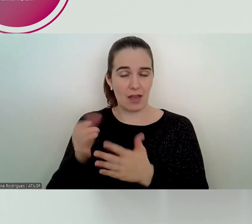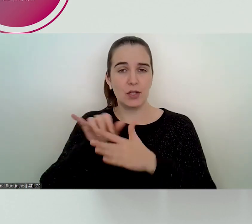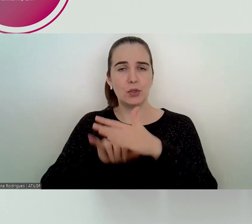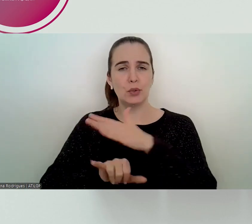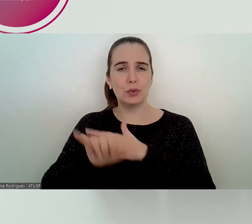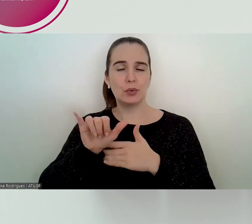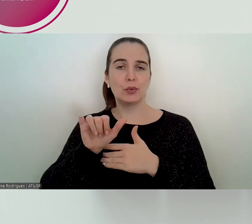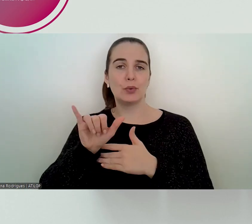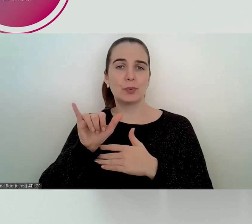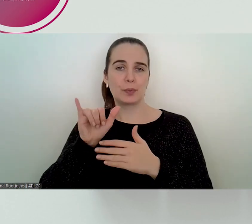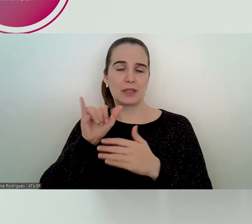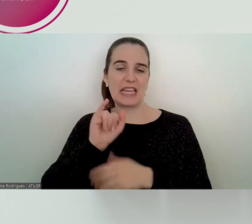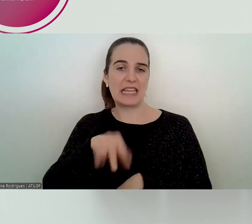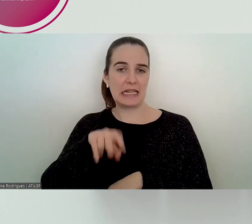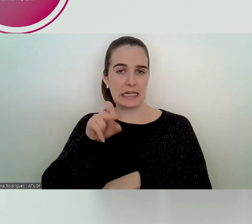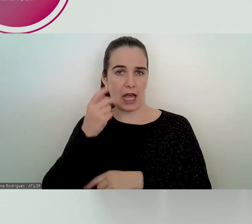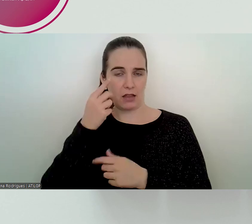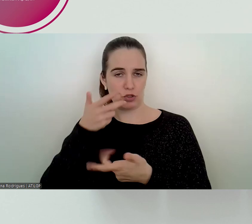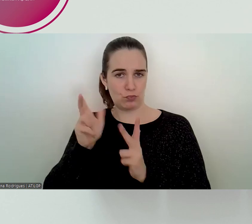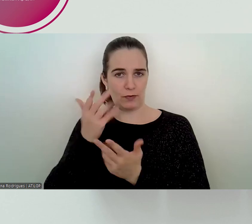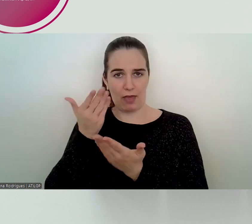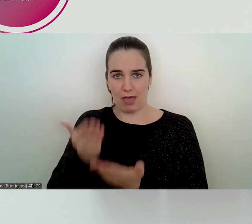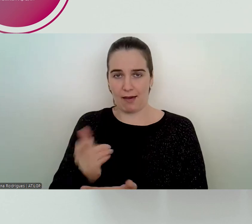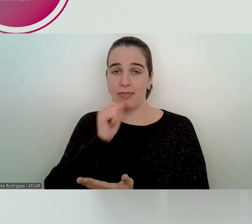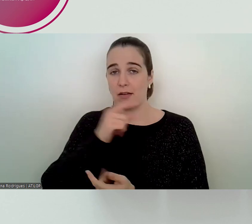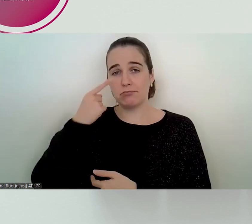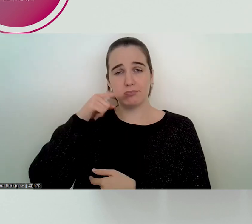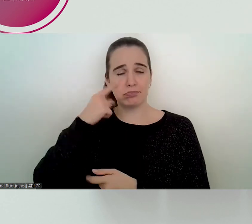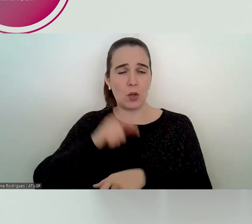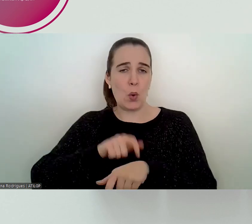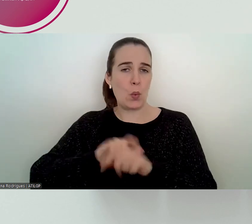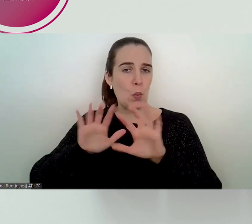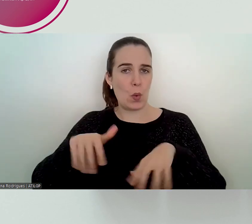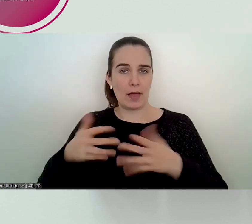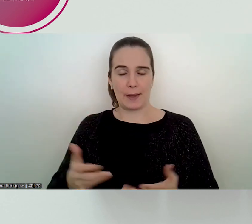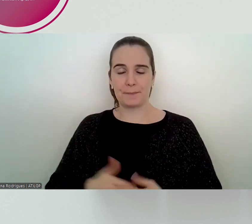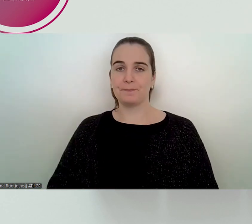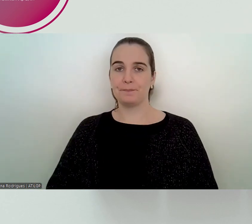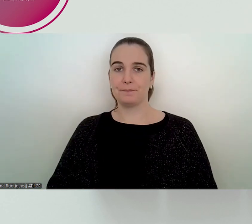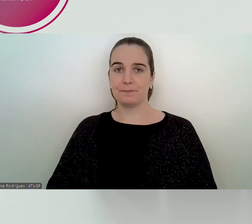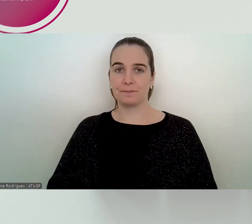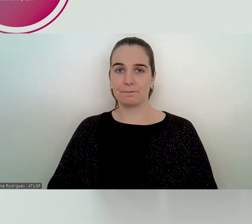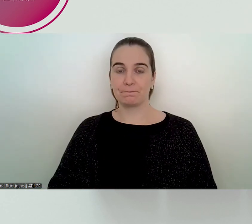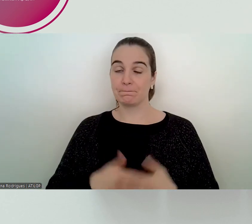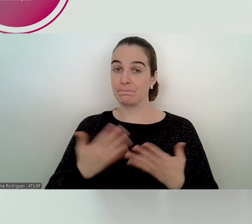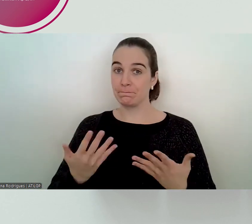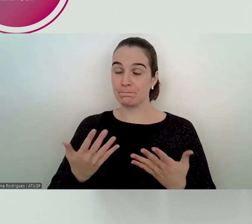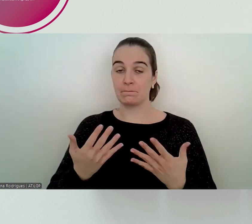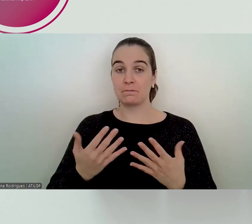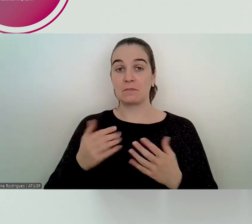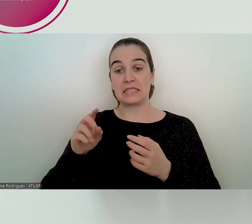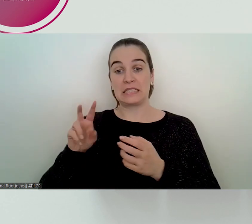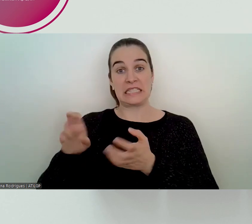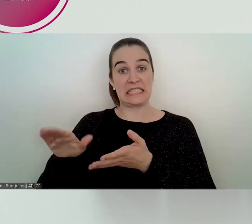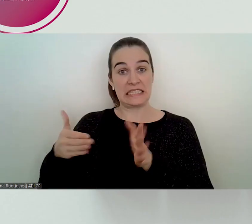no canal YouTube do INA e podem ser visionadas a qualquer momento. A conclusão efetiva deste ciclo